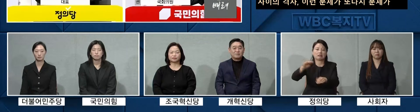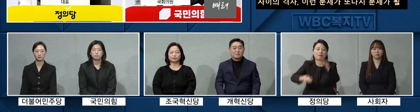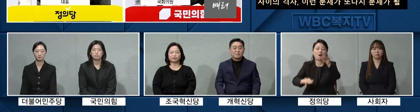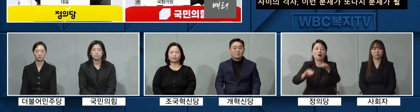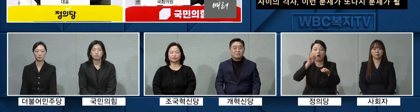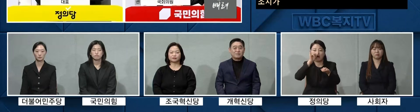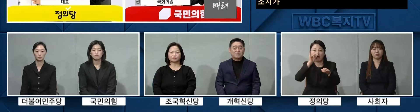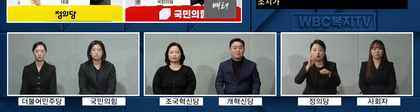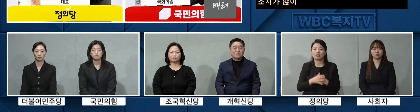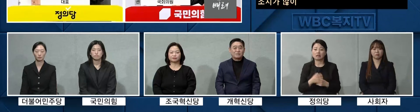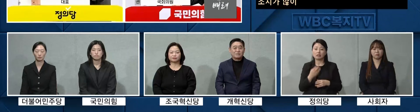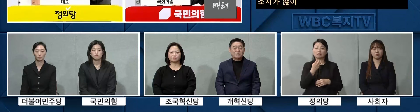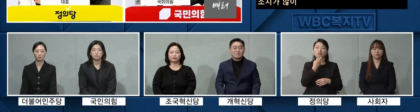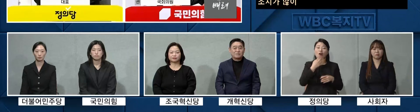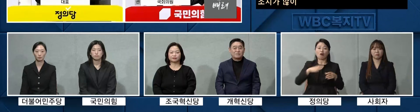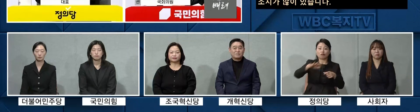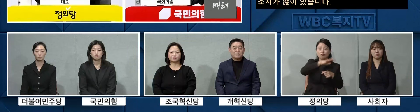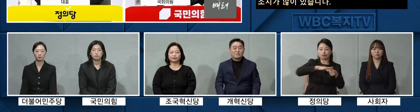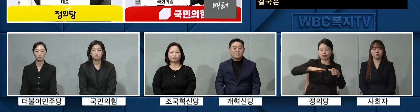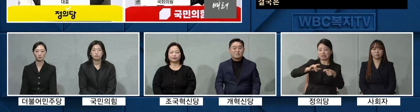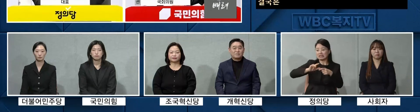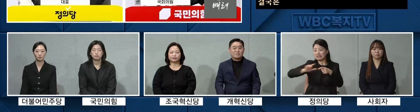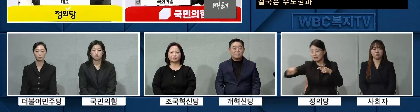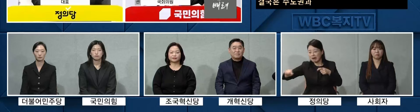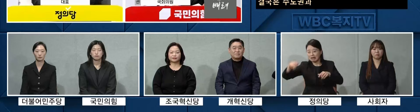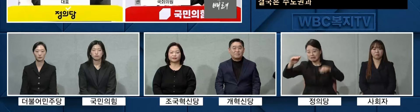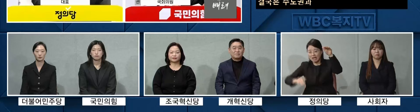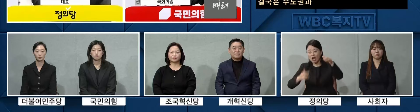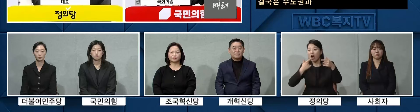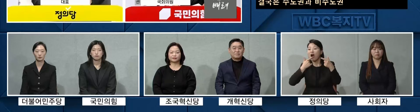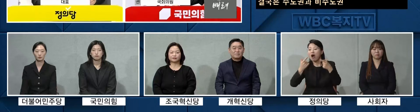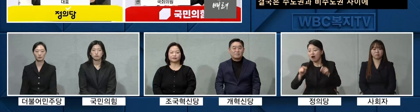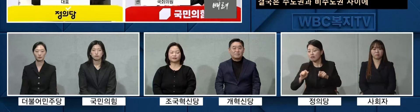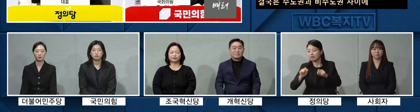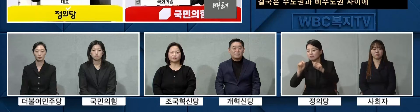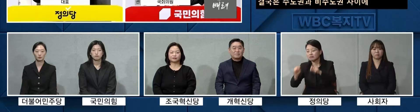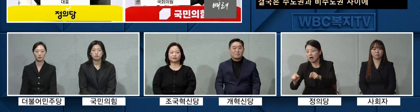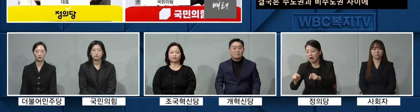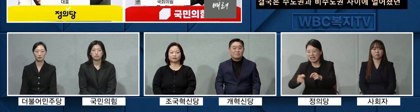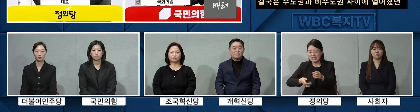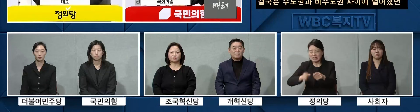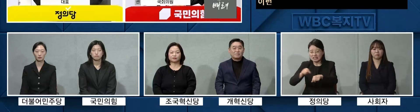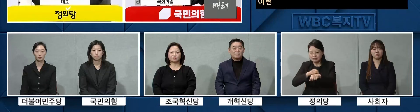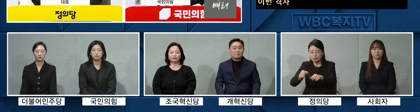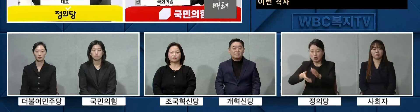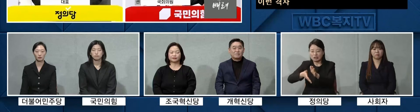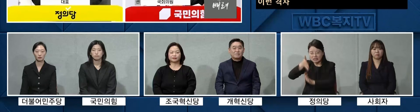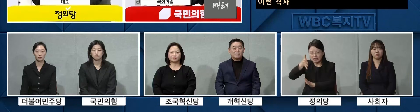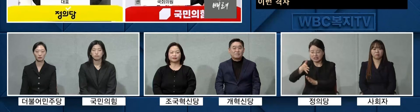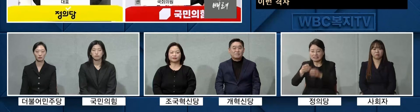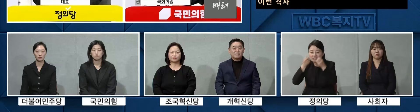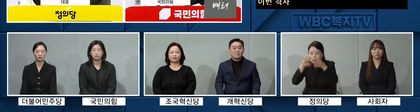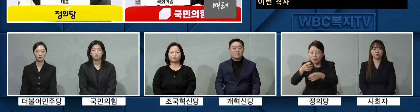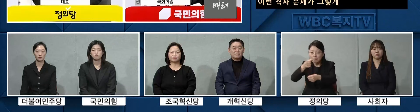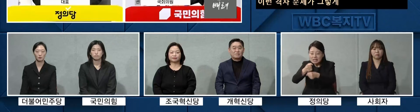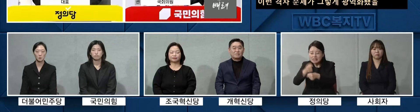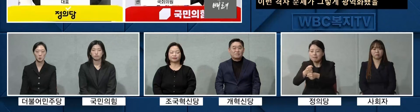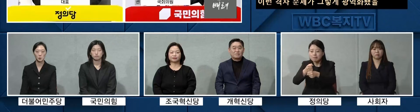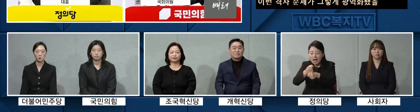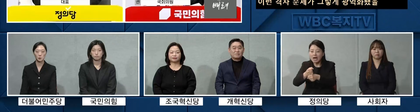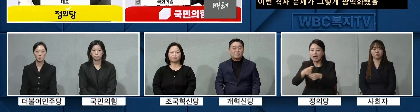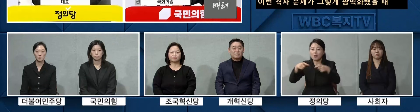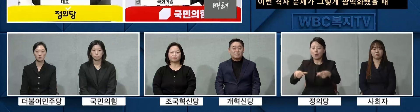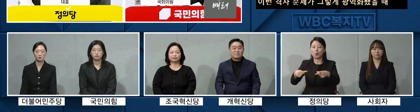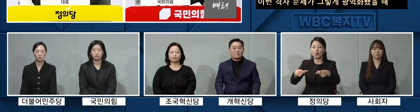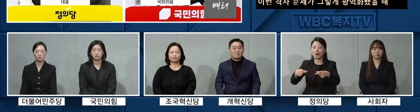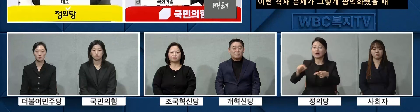결국은 수도권과 비수도권 사이에 벌어졌던 이런 격차 문제가 그렇게 광역화됐을 때 그 내부에서도 발생할 소지가